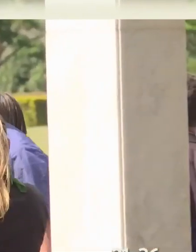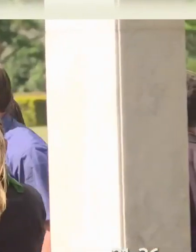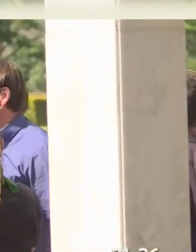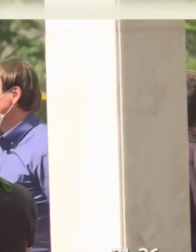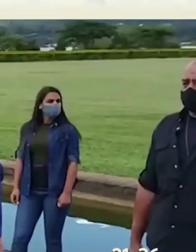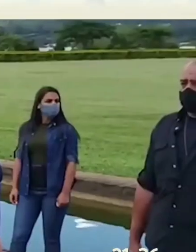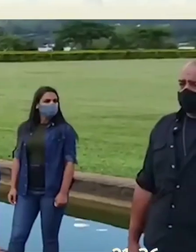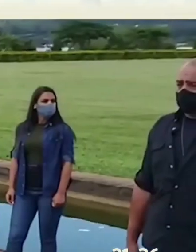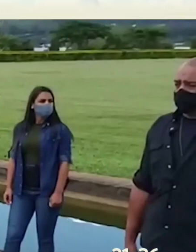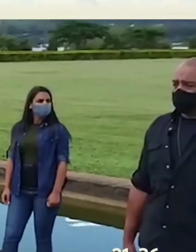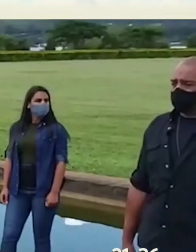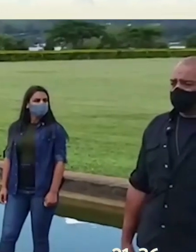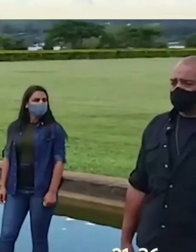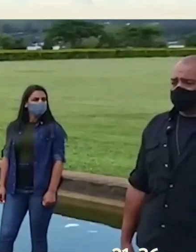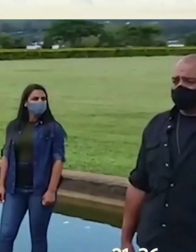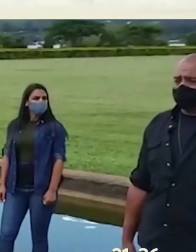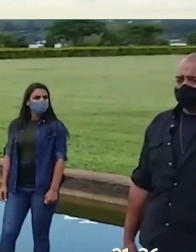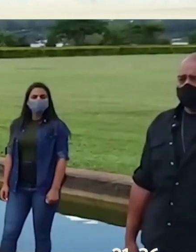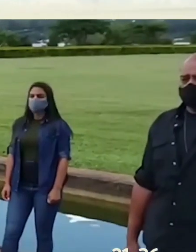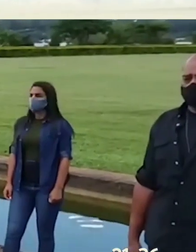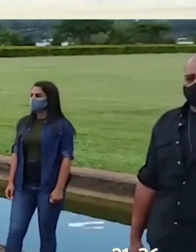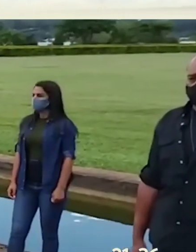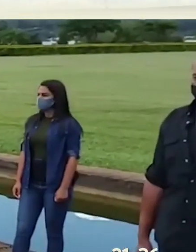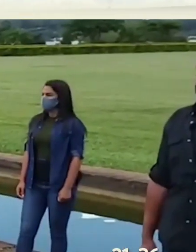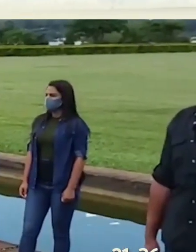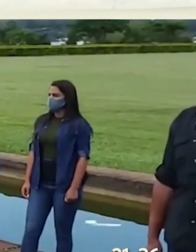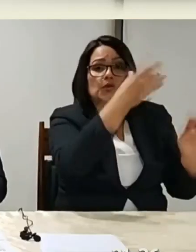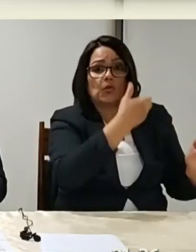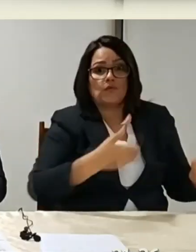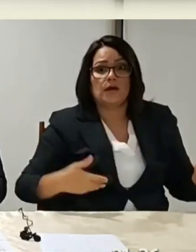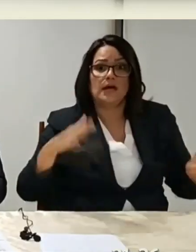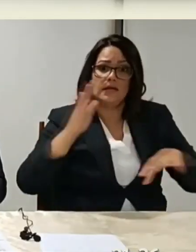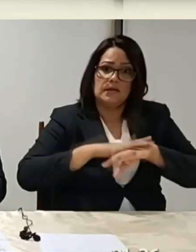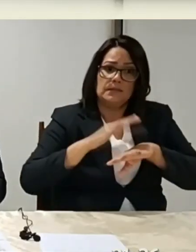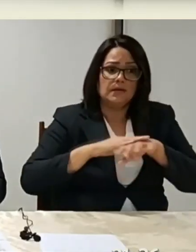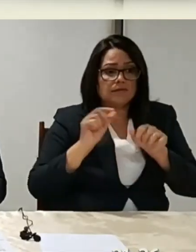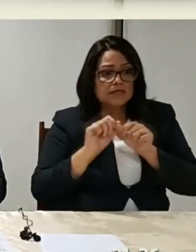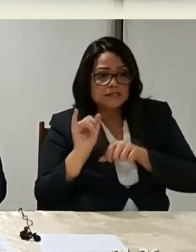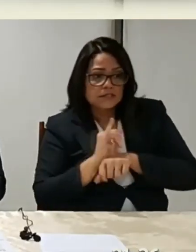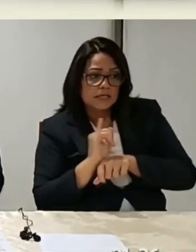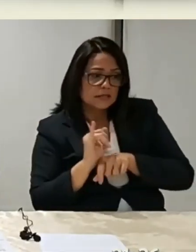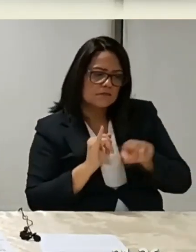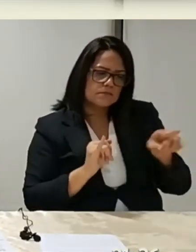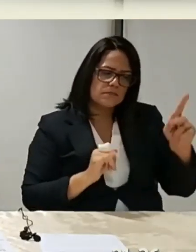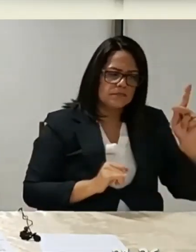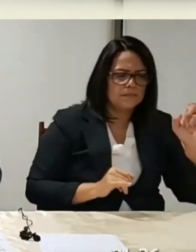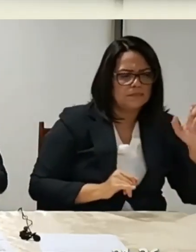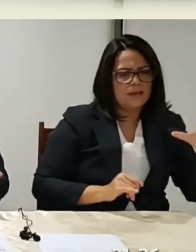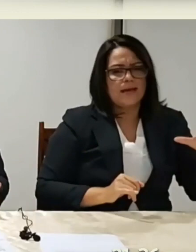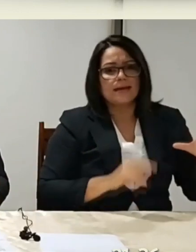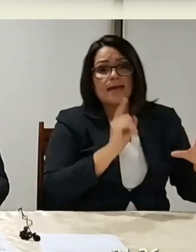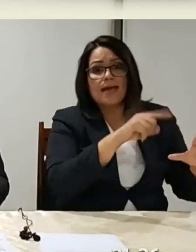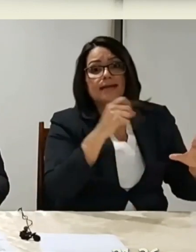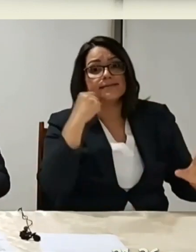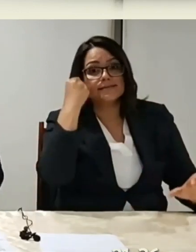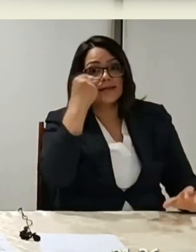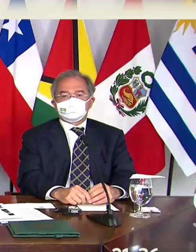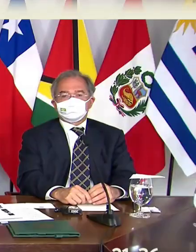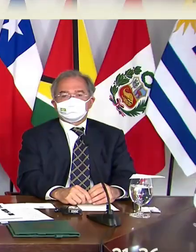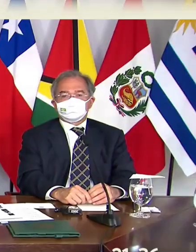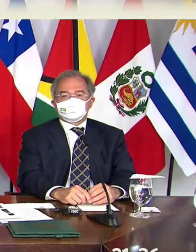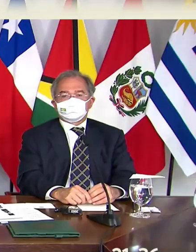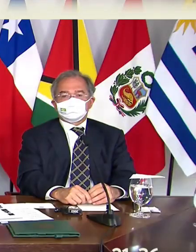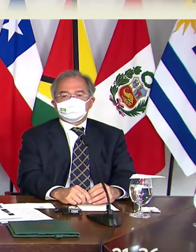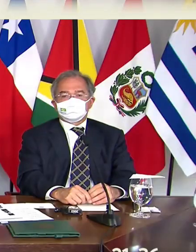petición de evolucionar o de impedir que los estados impongan medidas restrictivas para frenar la pandemia un mandatario que